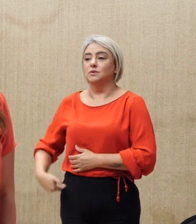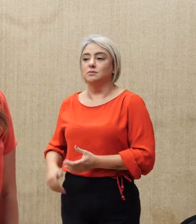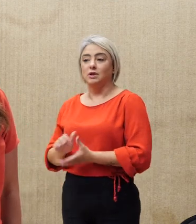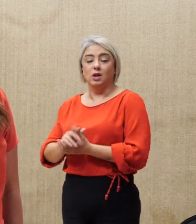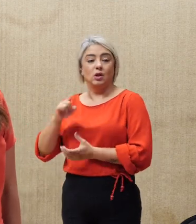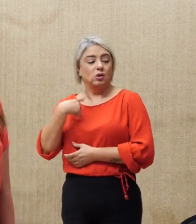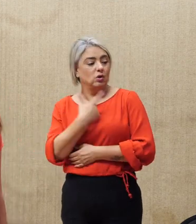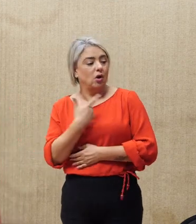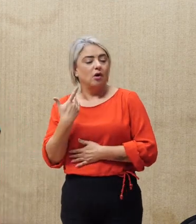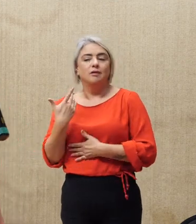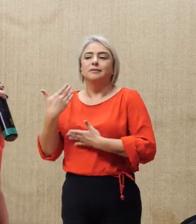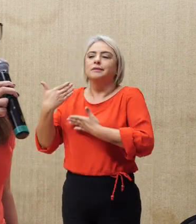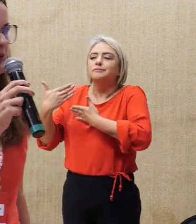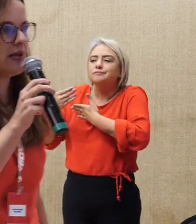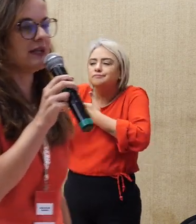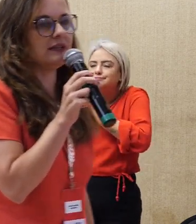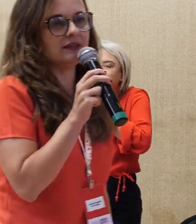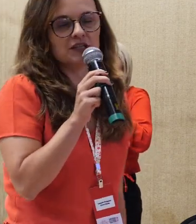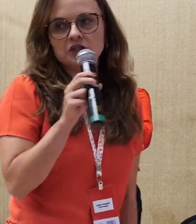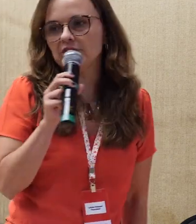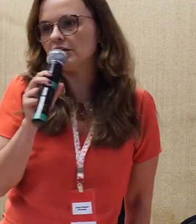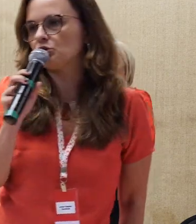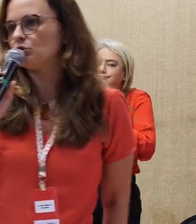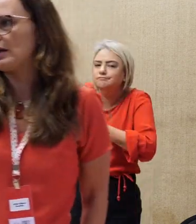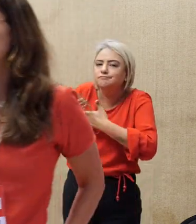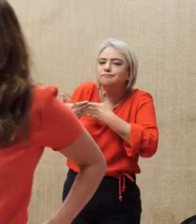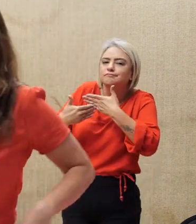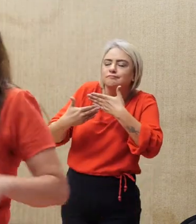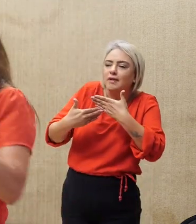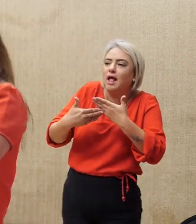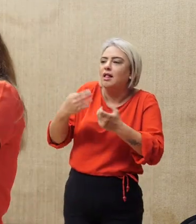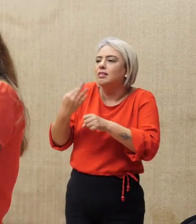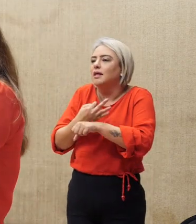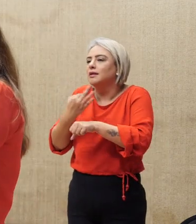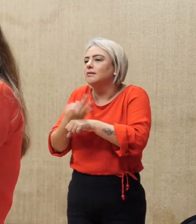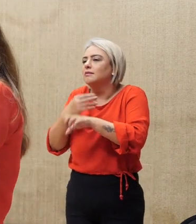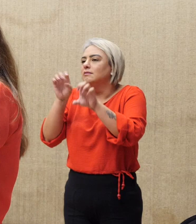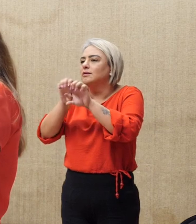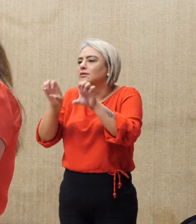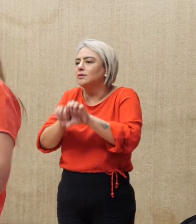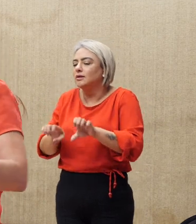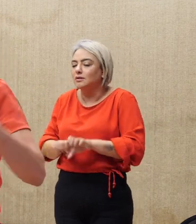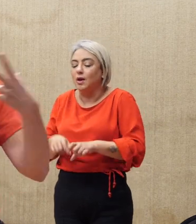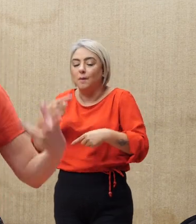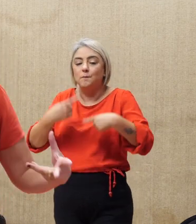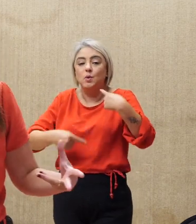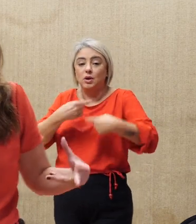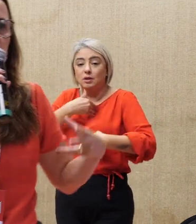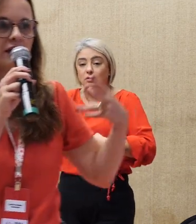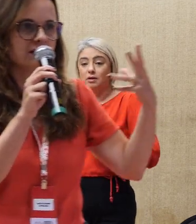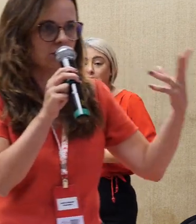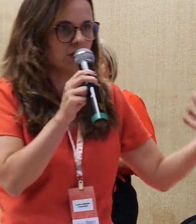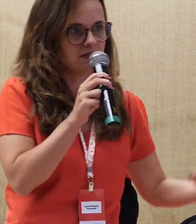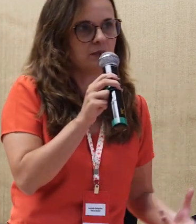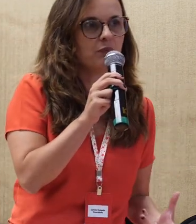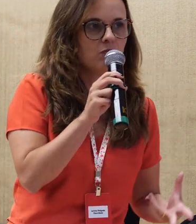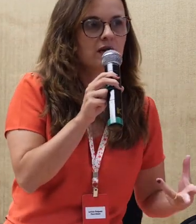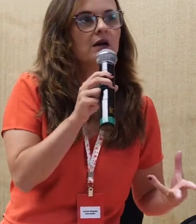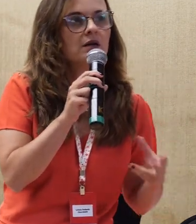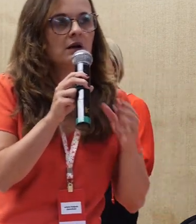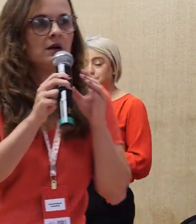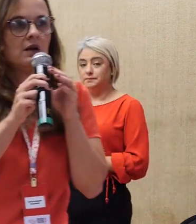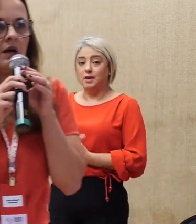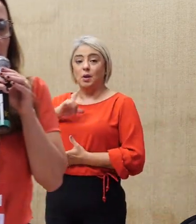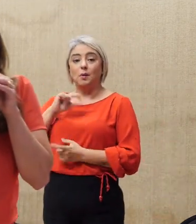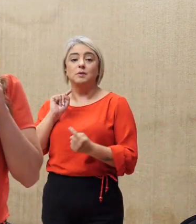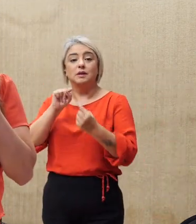A gente vem tateando, né, na tentativa da estruturação de um sistema de política pública que tenha como objeto a segurança